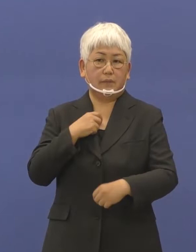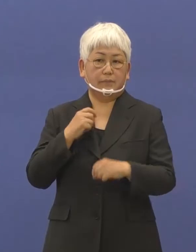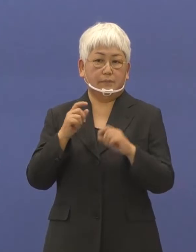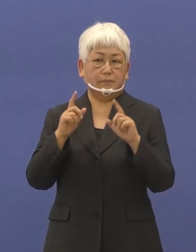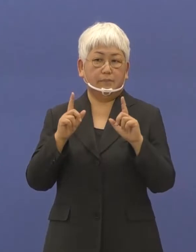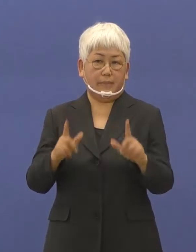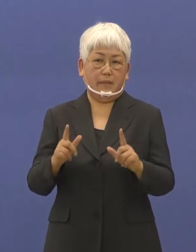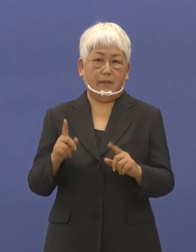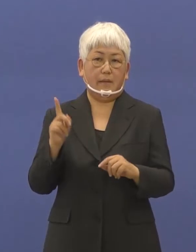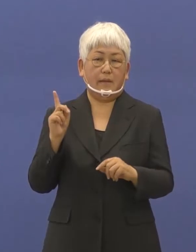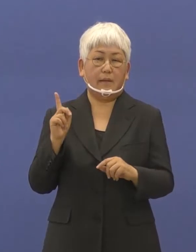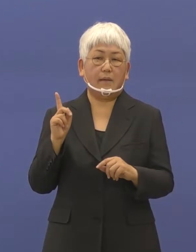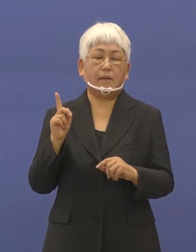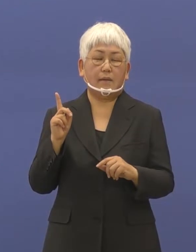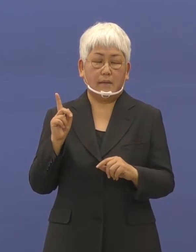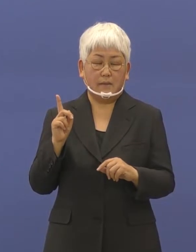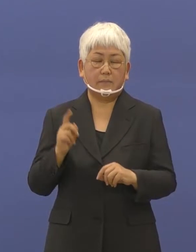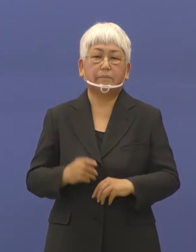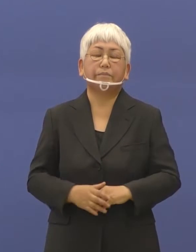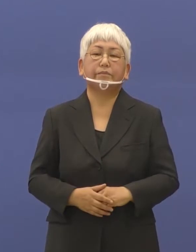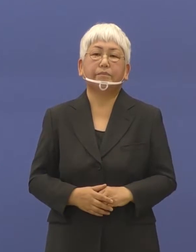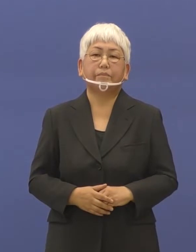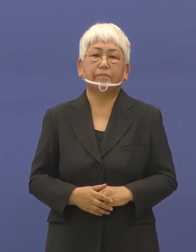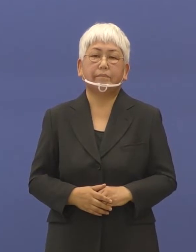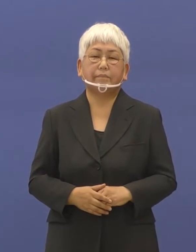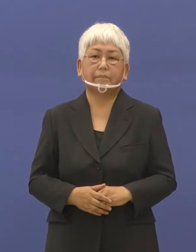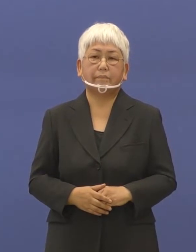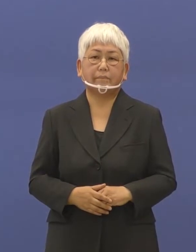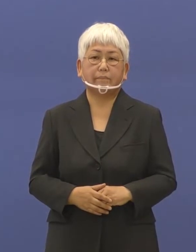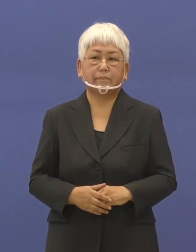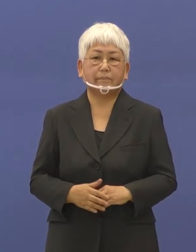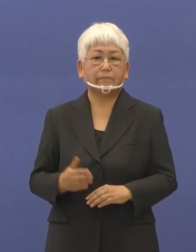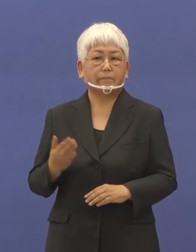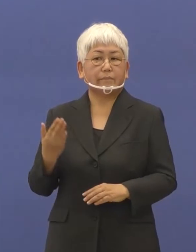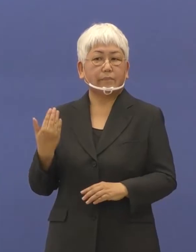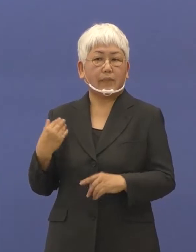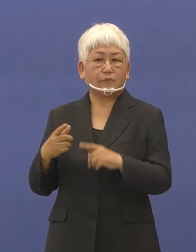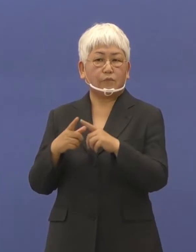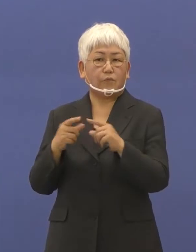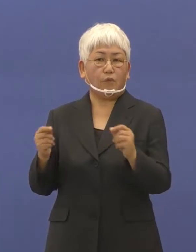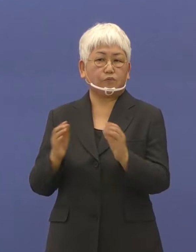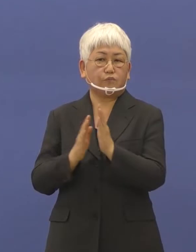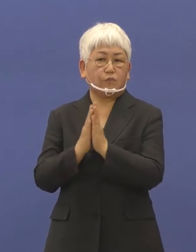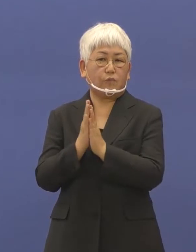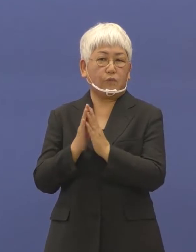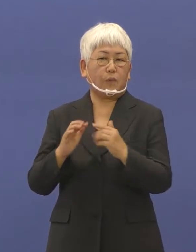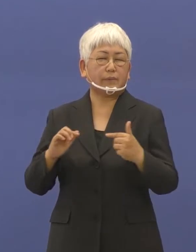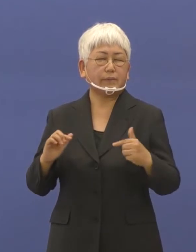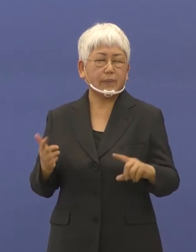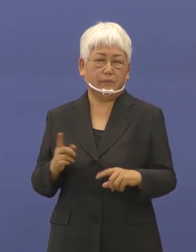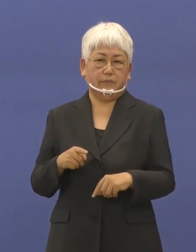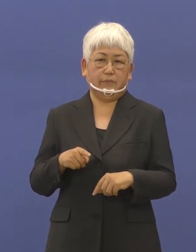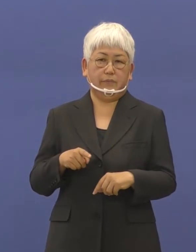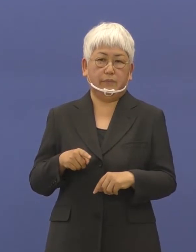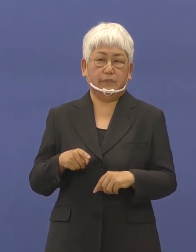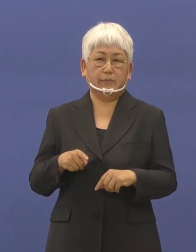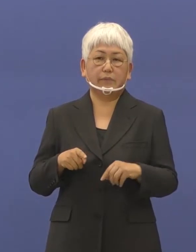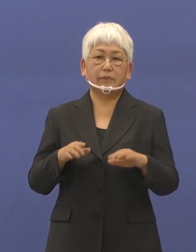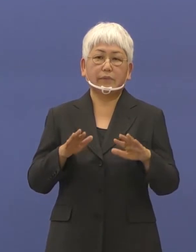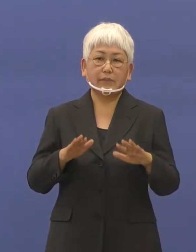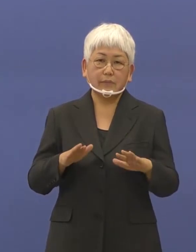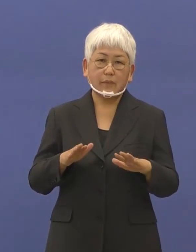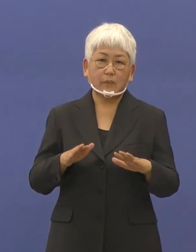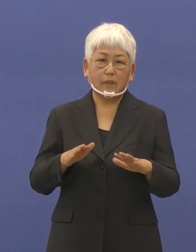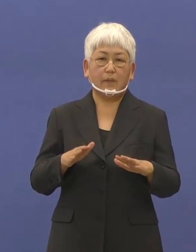容は過去の国葬とは違う、あくまで今回閣議決